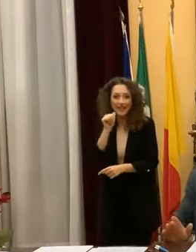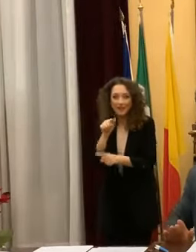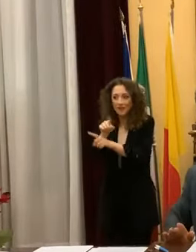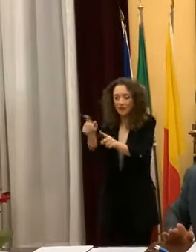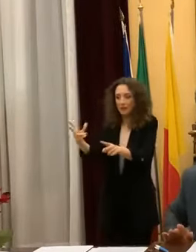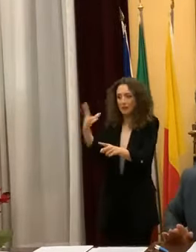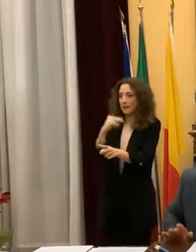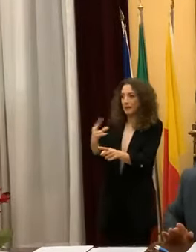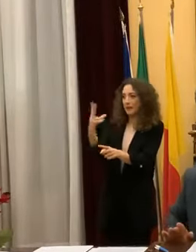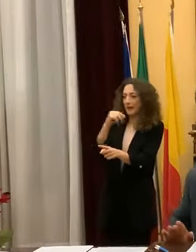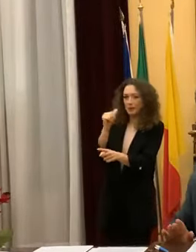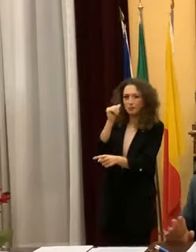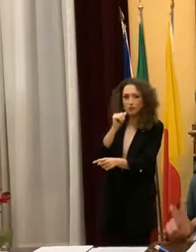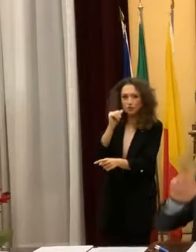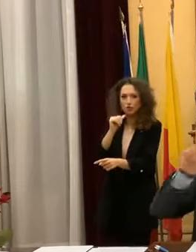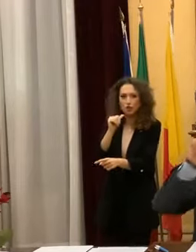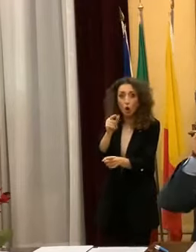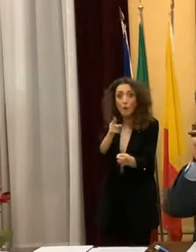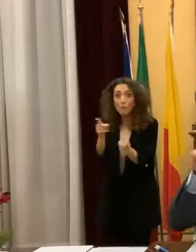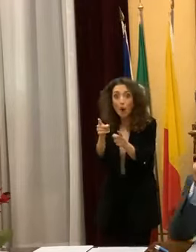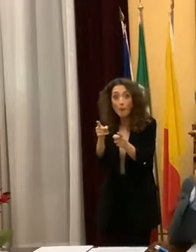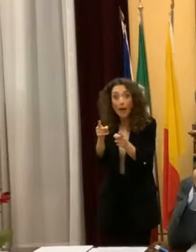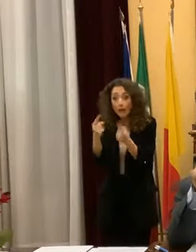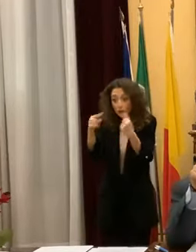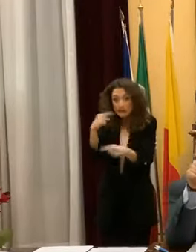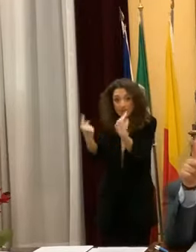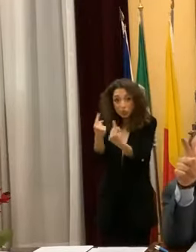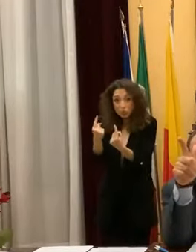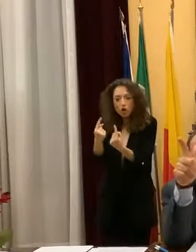avevamo superato i 3.000 positivi.